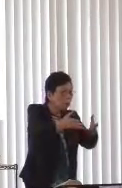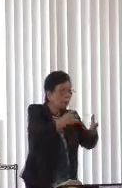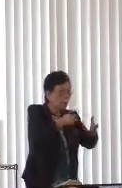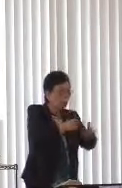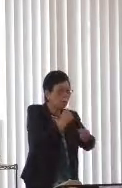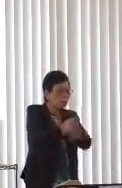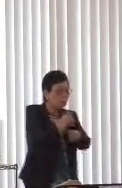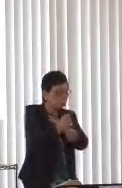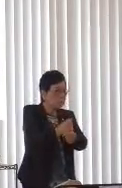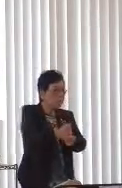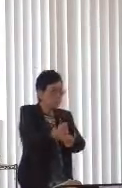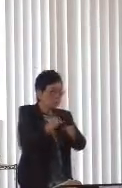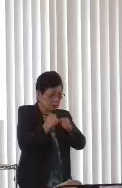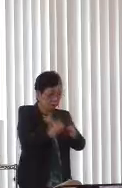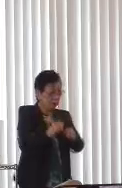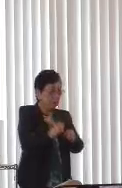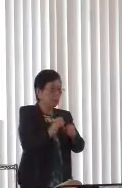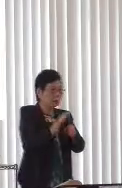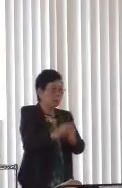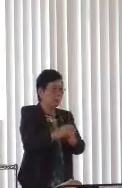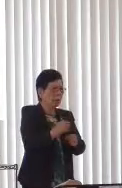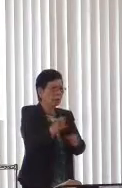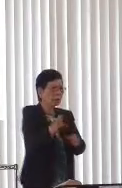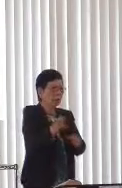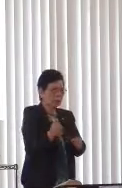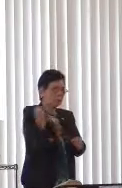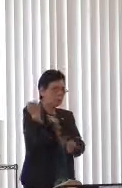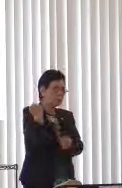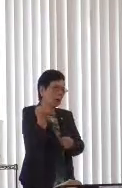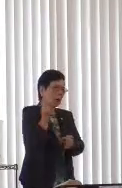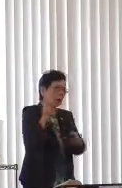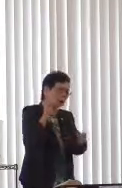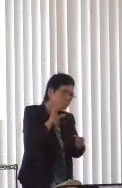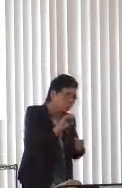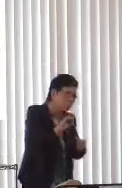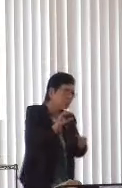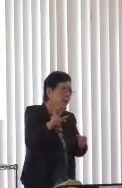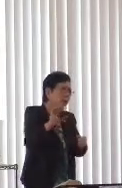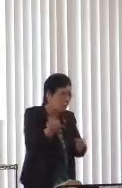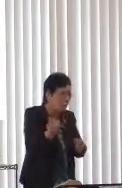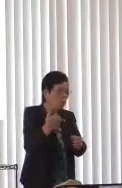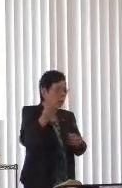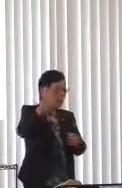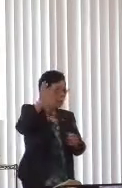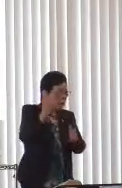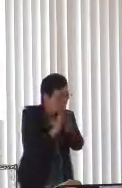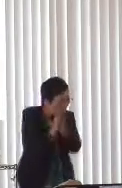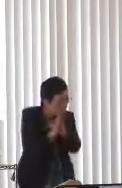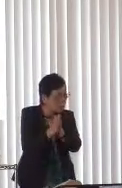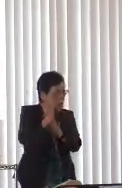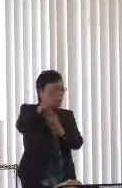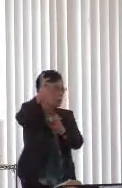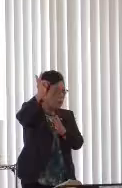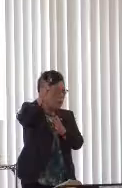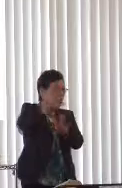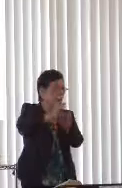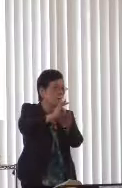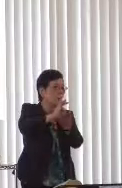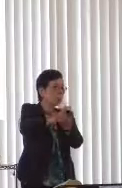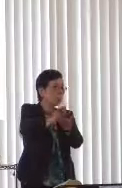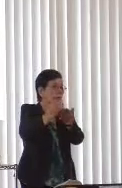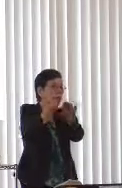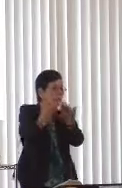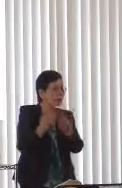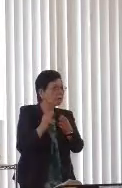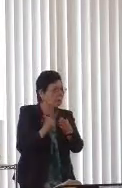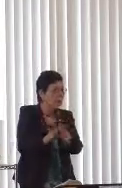てようとしております。本当に微力でありますけれども、しかし あなたが私たちを用いていてくださることを感謝をいたします。